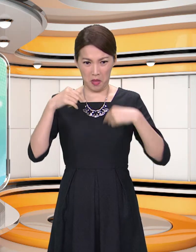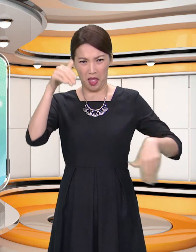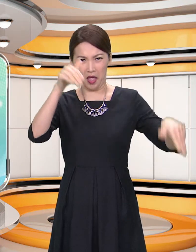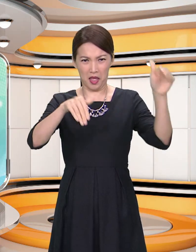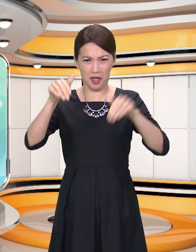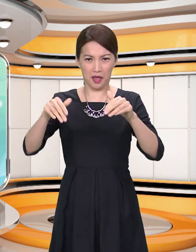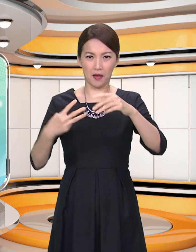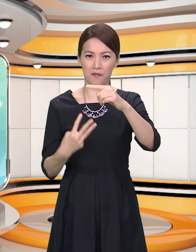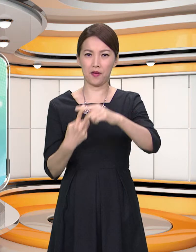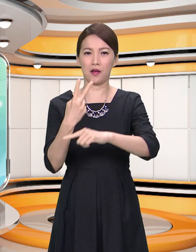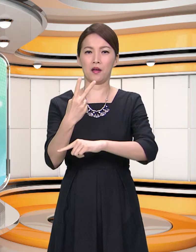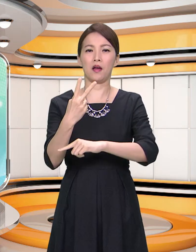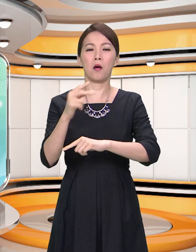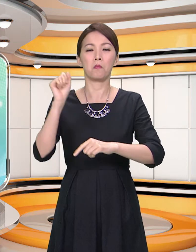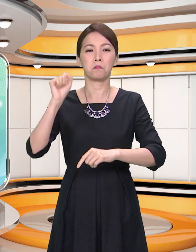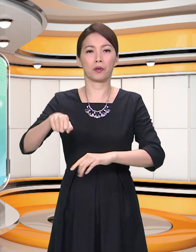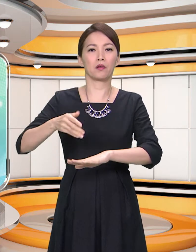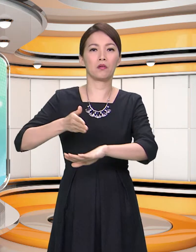低为2/1。